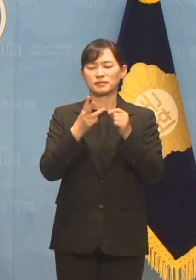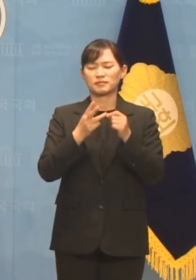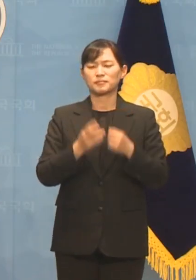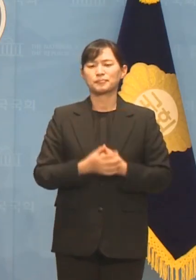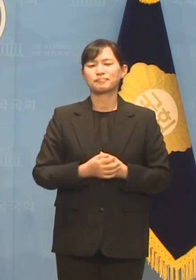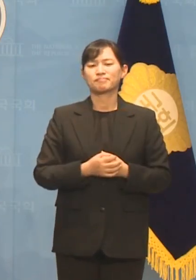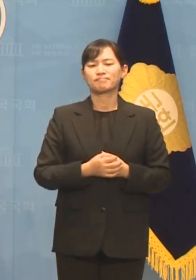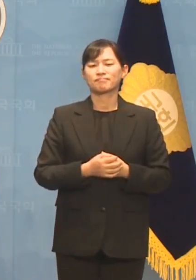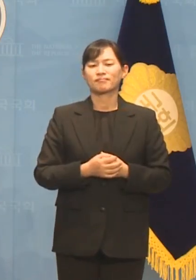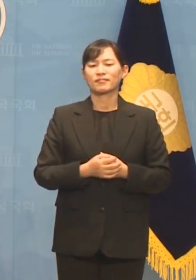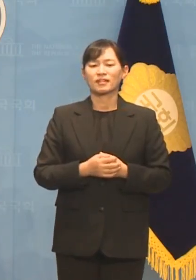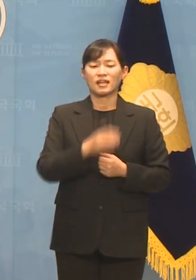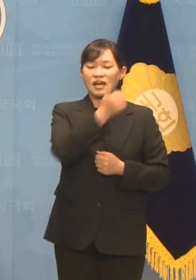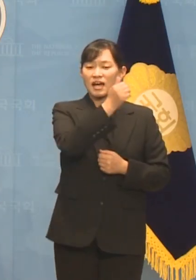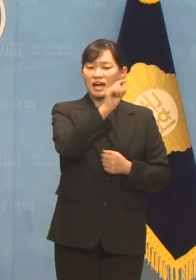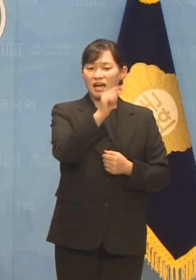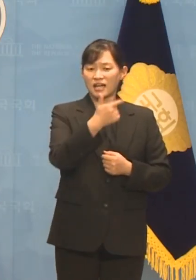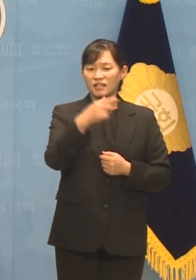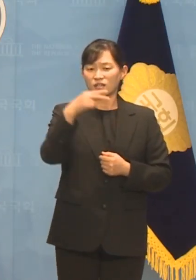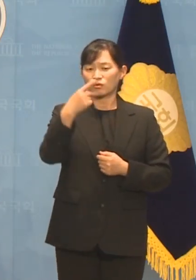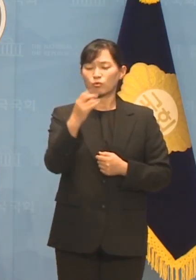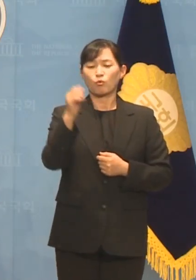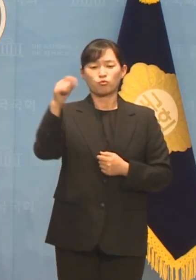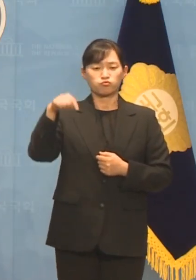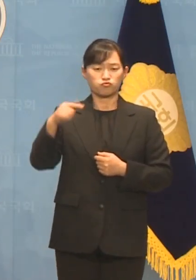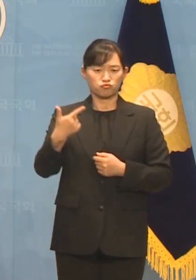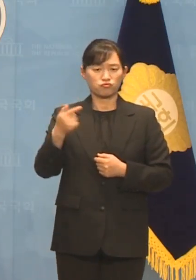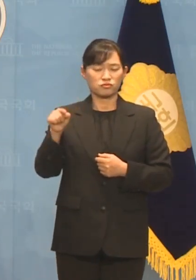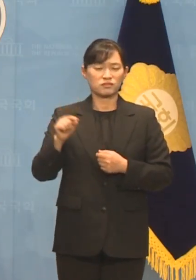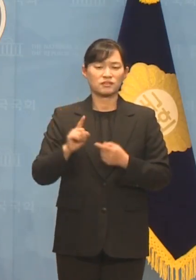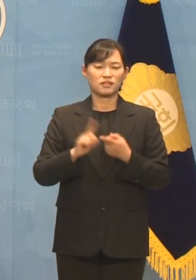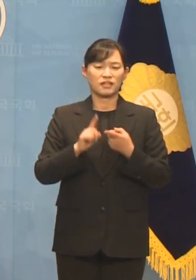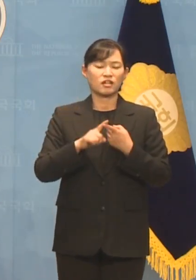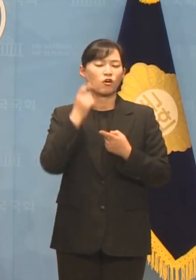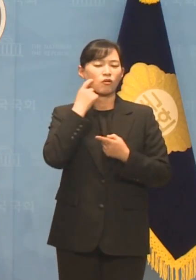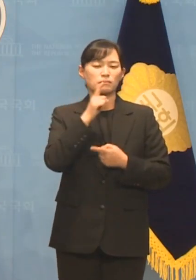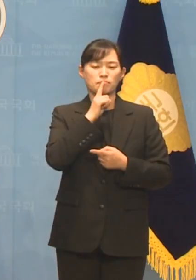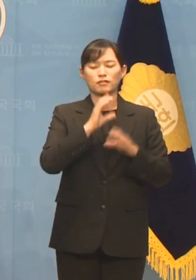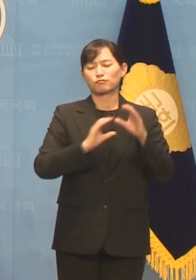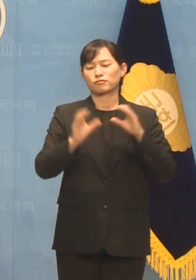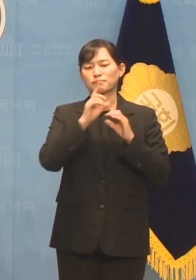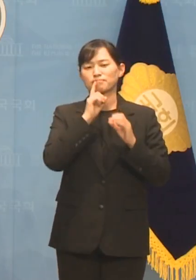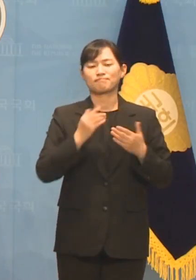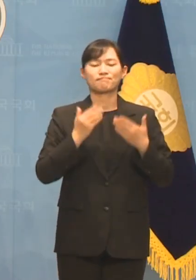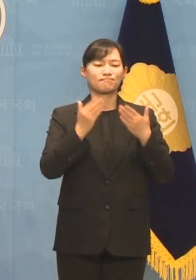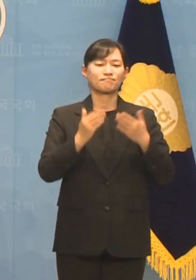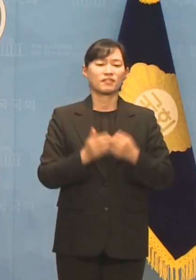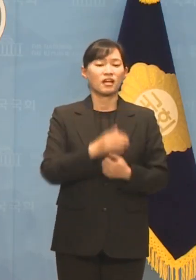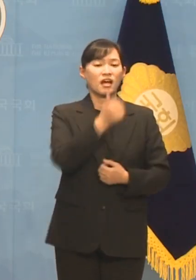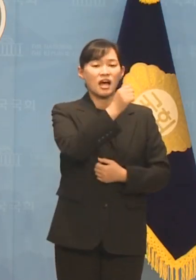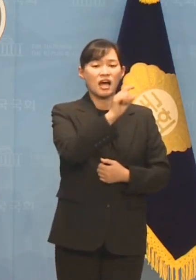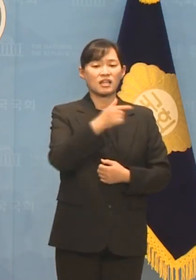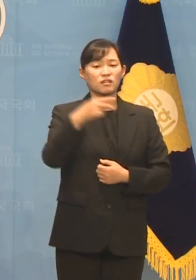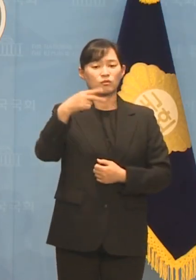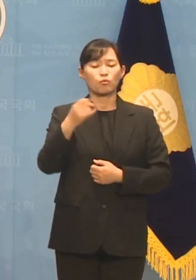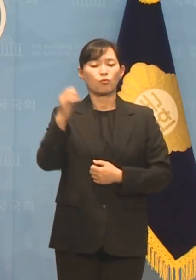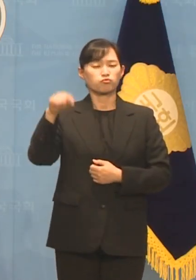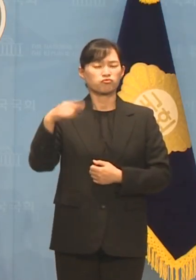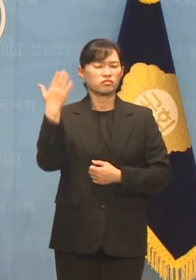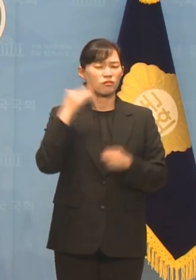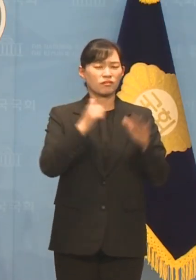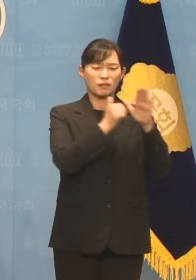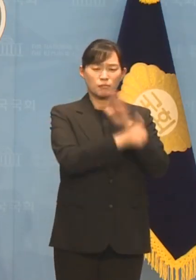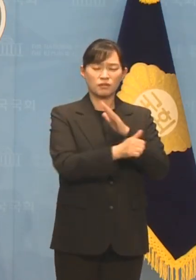3번째입니다. 한동훈 전 국민의힘 대표의 개헌 관련 거짓말을 추가로 말씀드립니다. 한동훈 전 대표는 4월